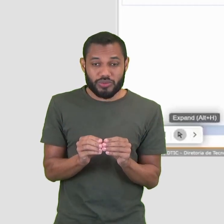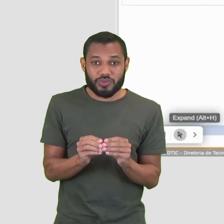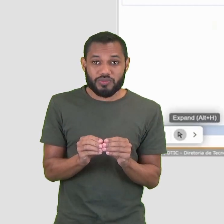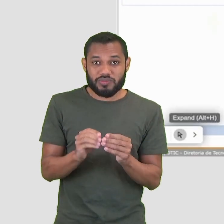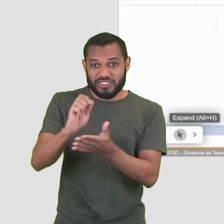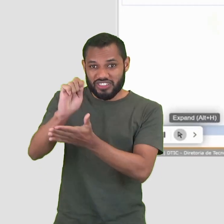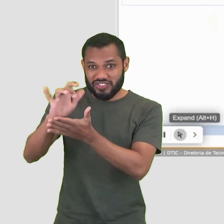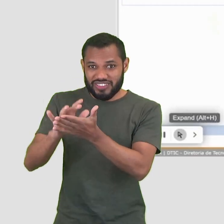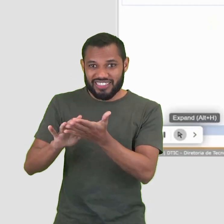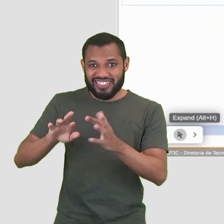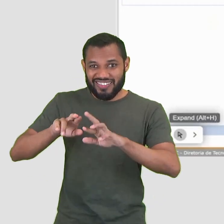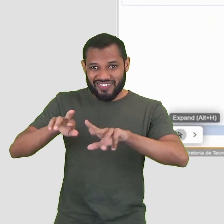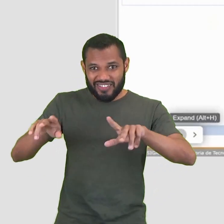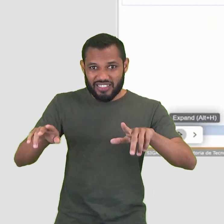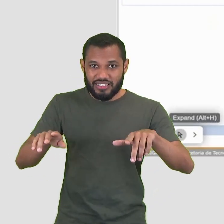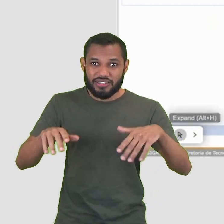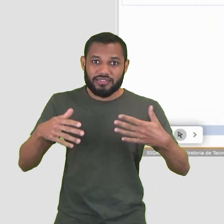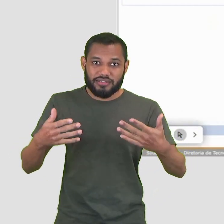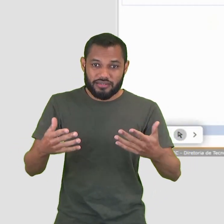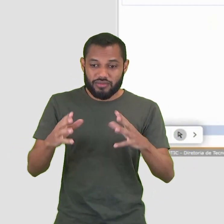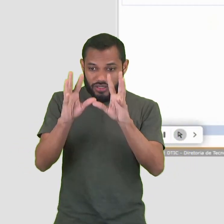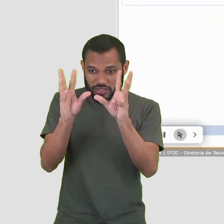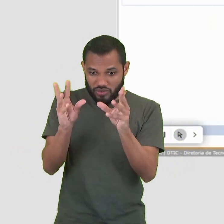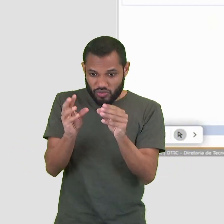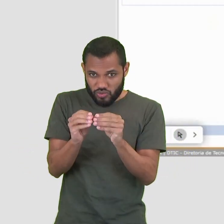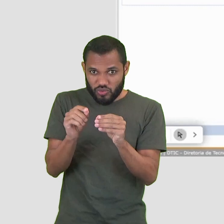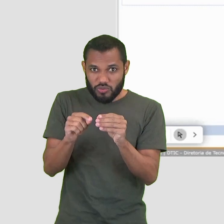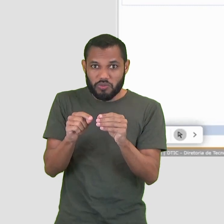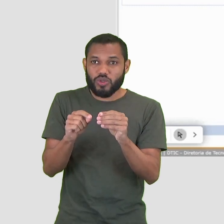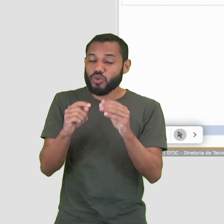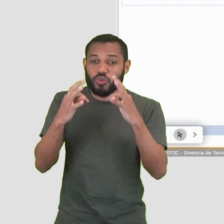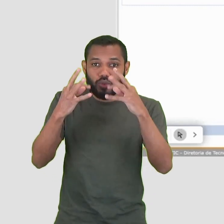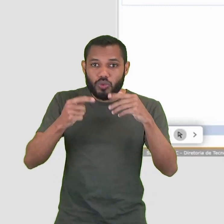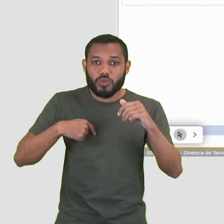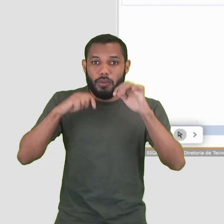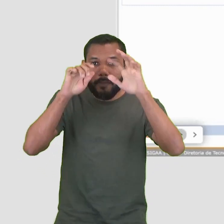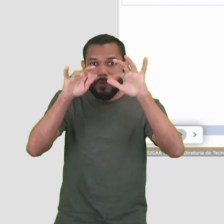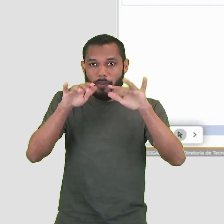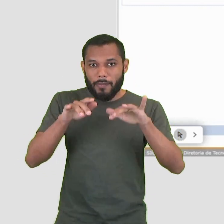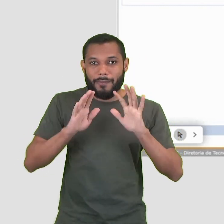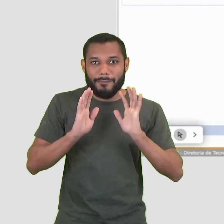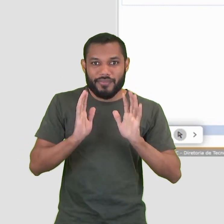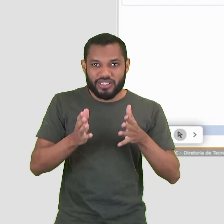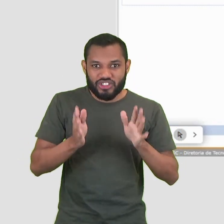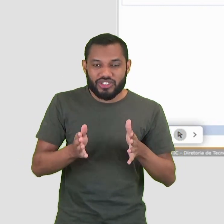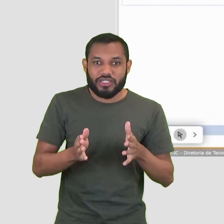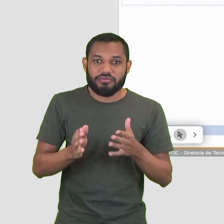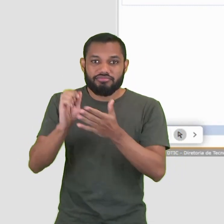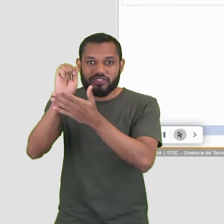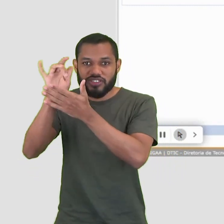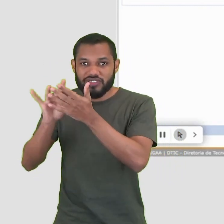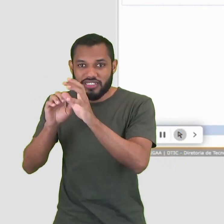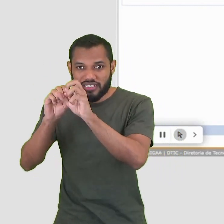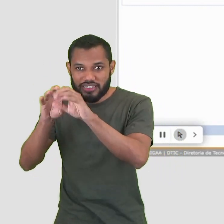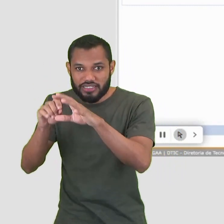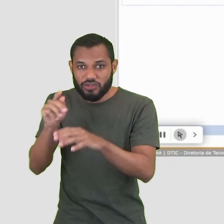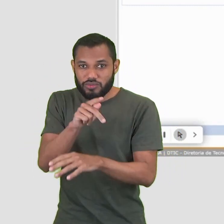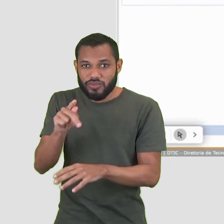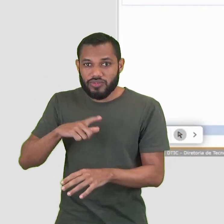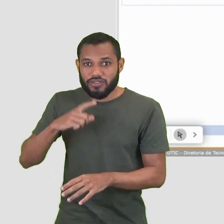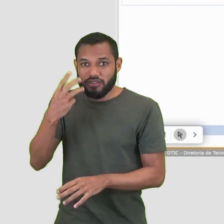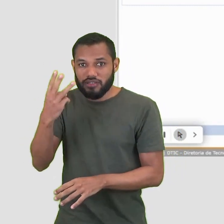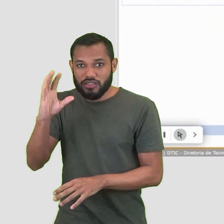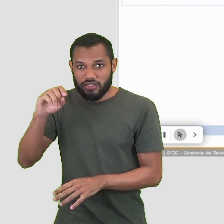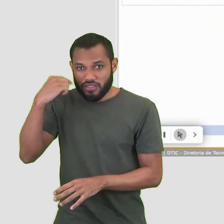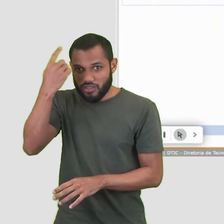das atividades, né? Então, é um quadro resumo de tudo que eu lancei ali no planejamento. Então, de atividade de ensino, esse docente